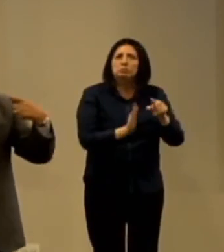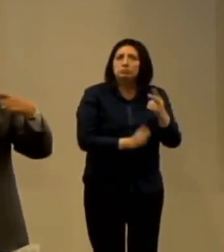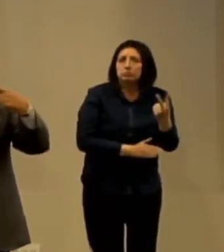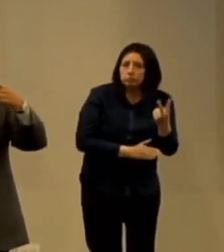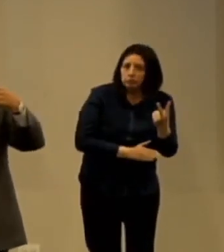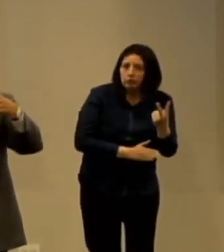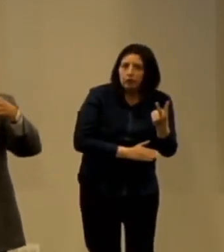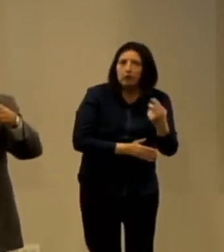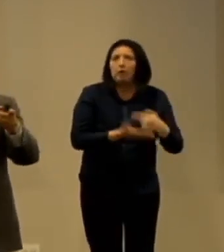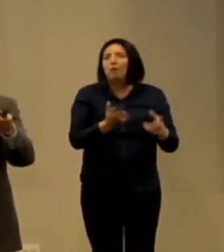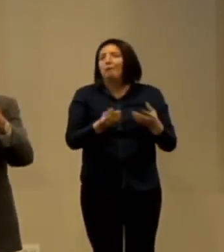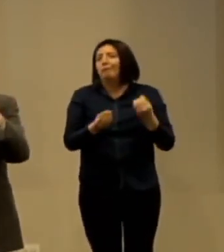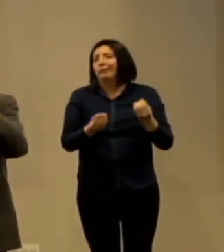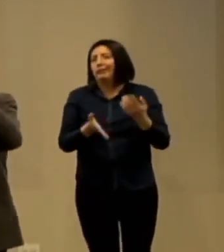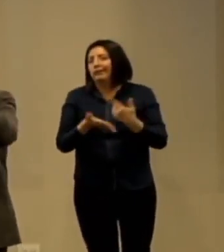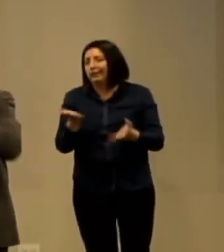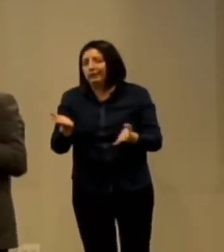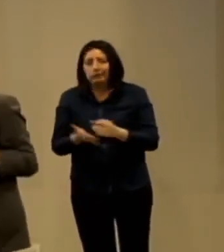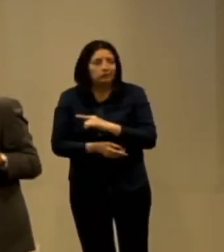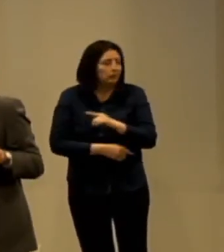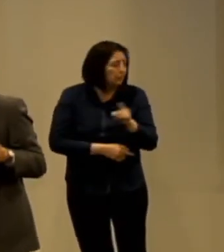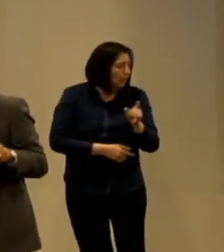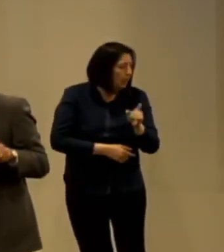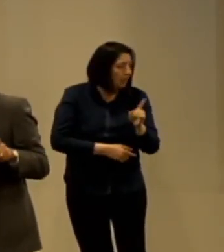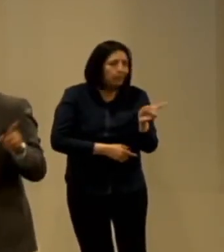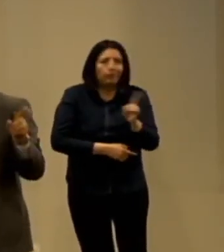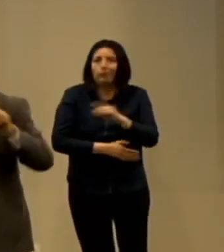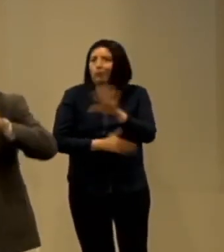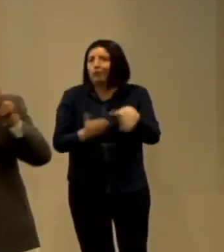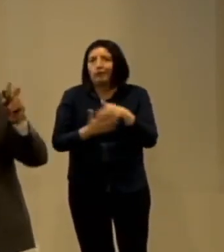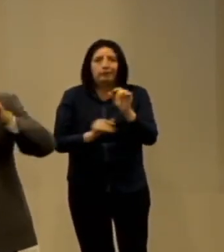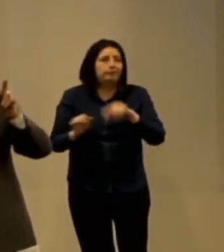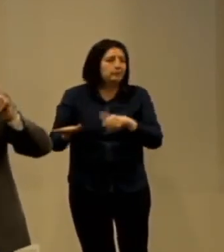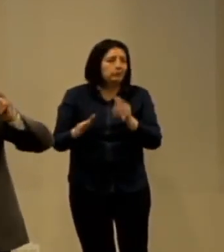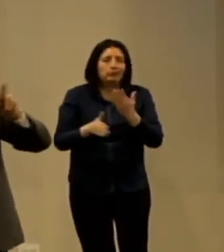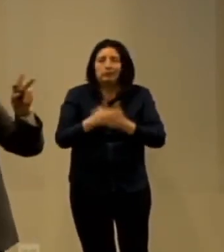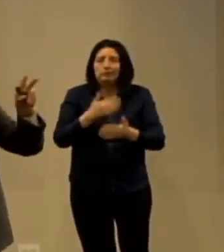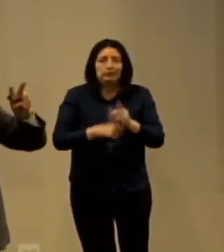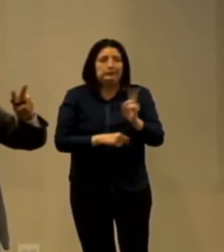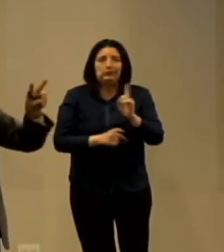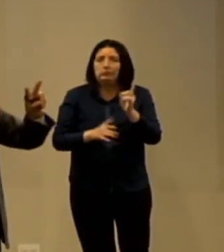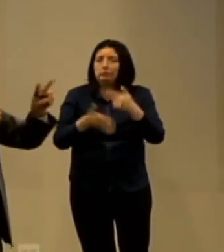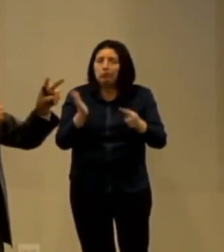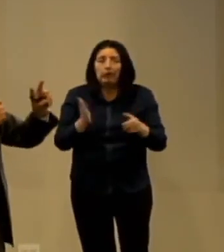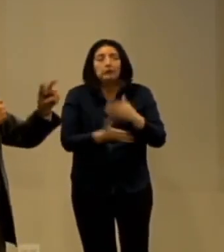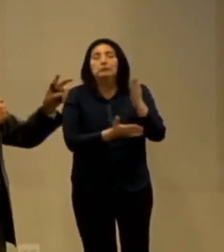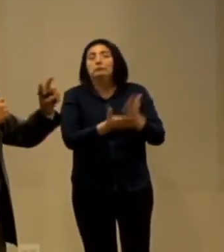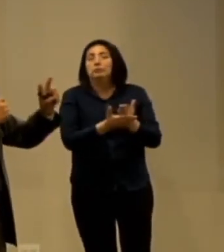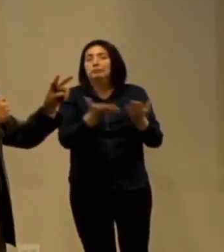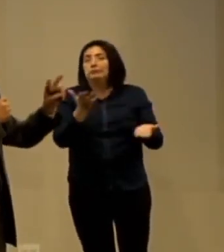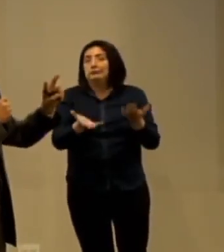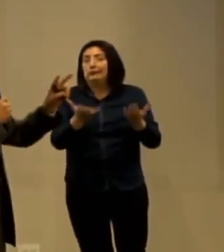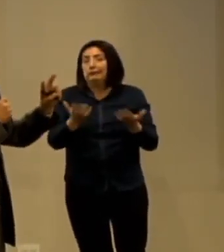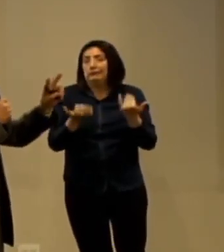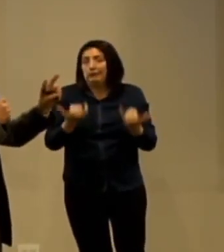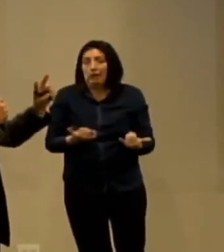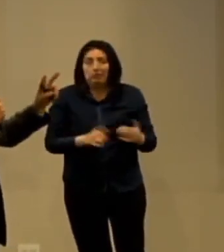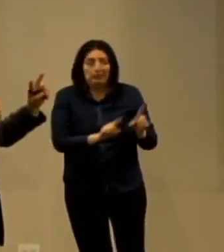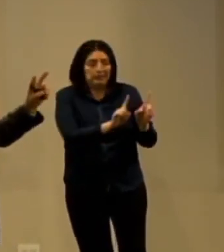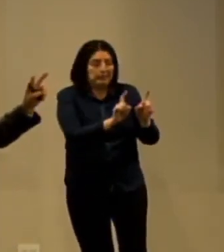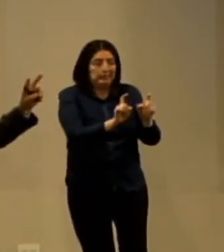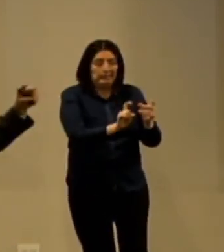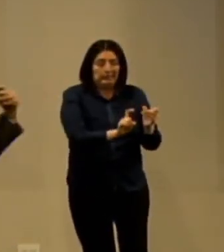se encontraron muchas deficiencias, pero no todas tenían discapacidad. Entonces, ahí hay un problema, y ese es un problema que puede estar ocurriendo ahorita con el censo que se ha